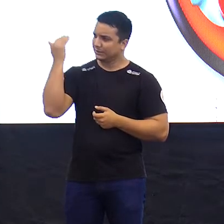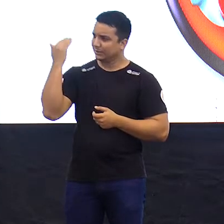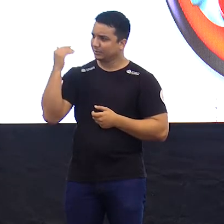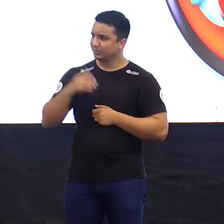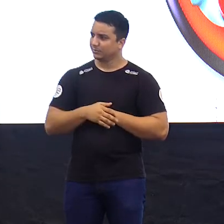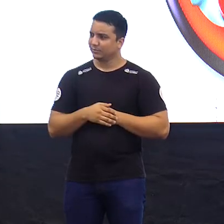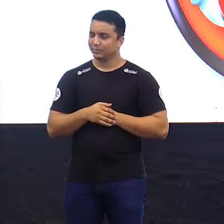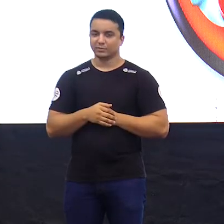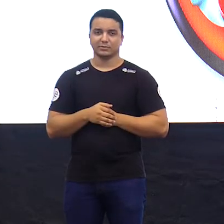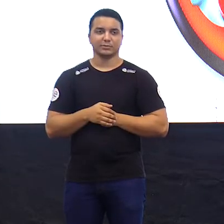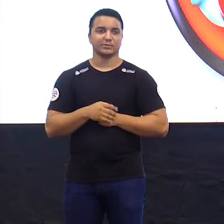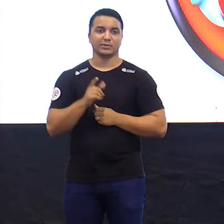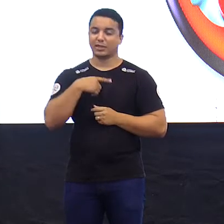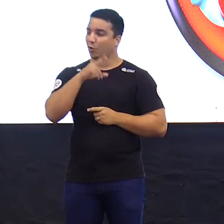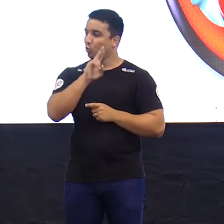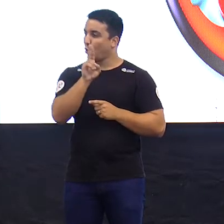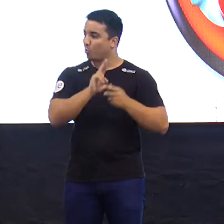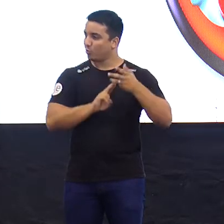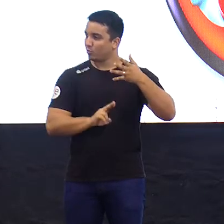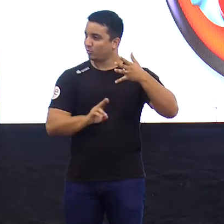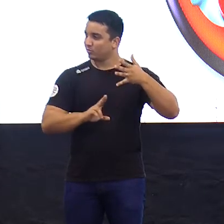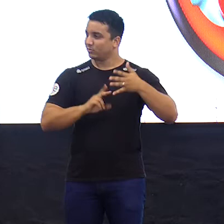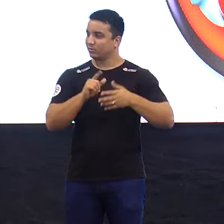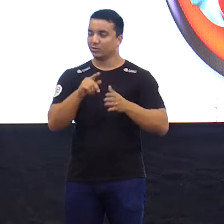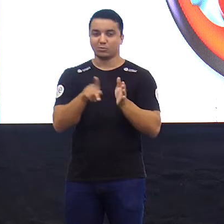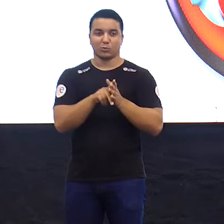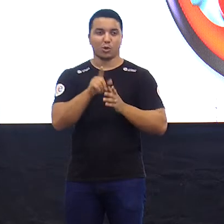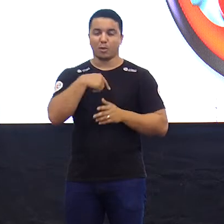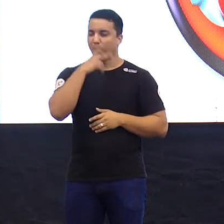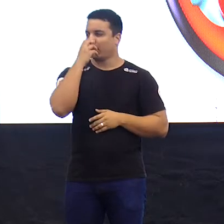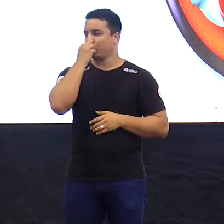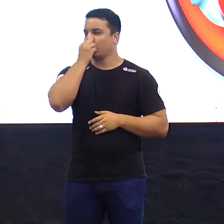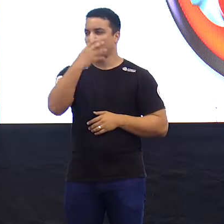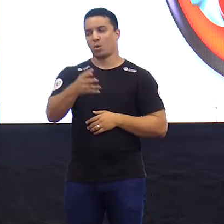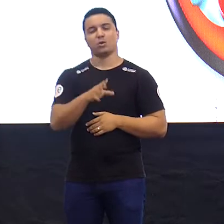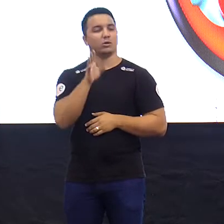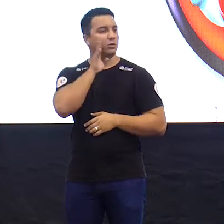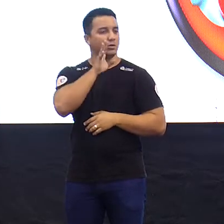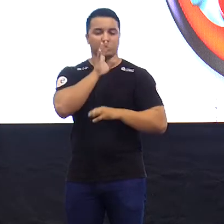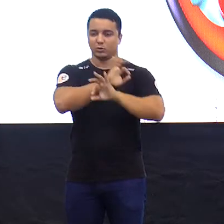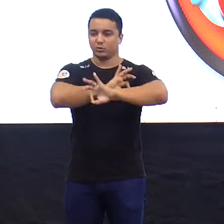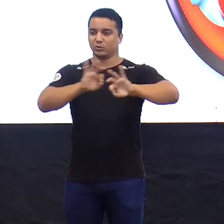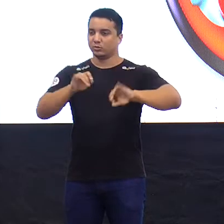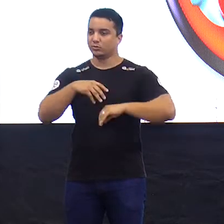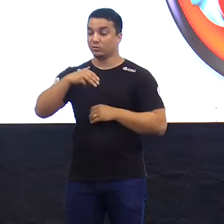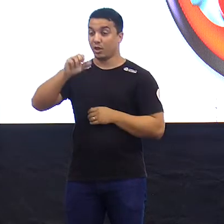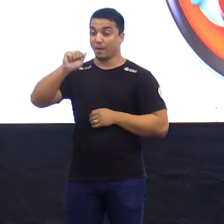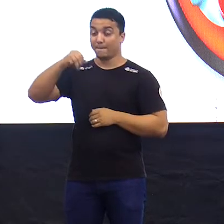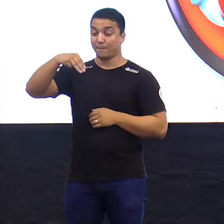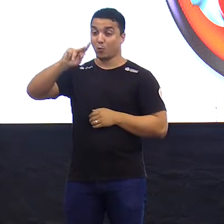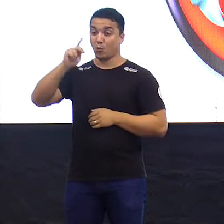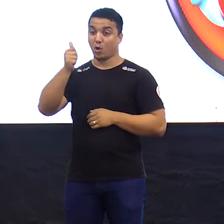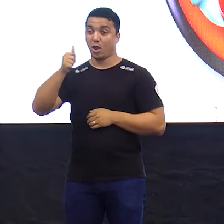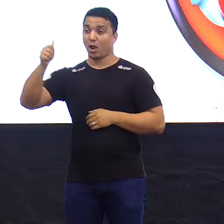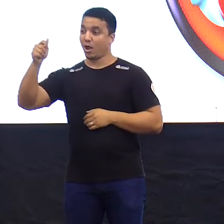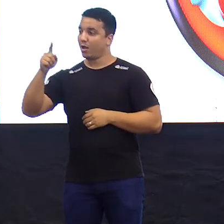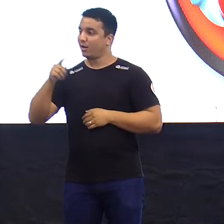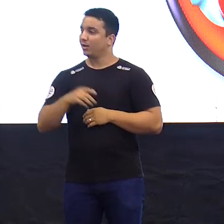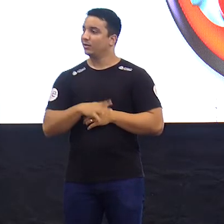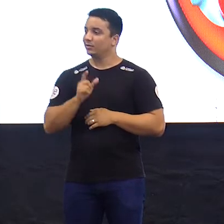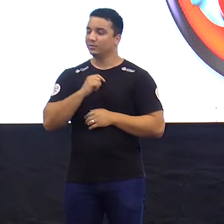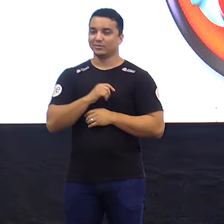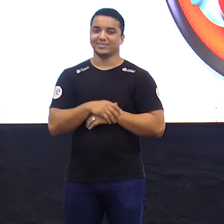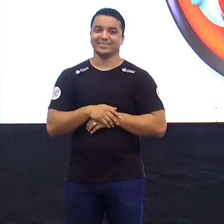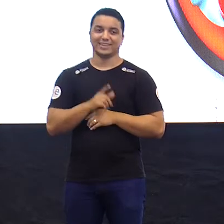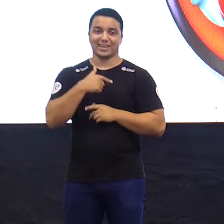Cat, Willy Kid, Chitara, Panther, Tiger, Lion. Era bom demais, rapaz. Ainda tinha um Murra. Espírito do mal, transforma